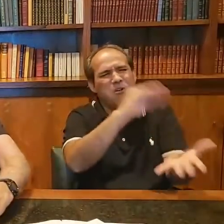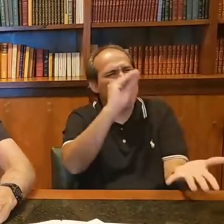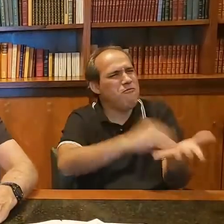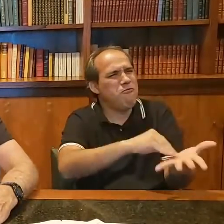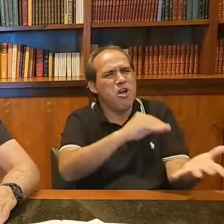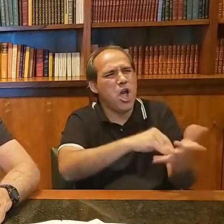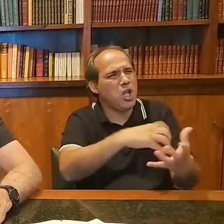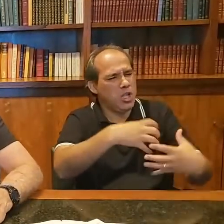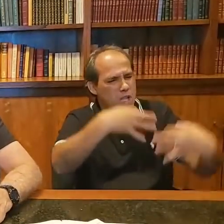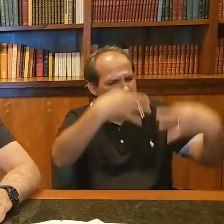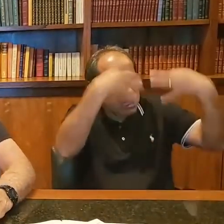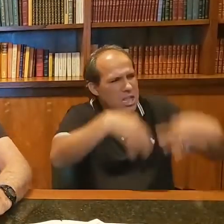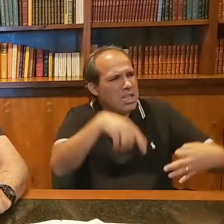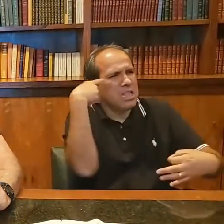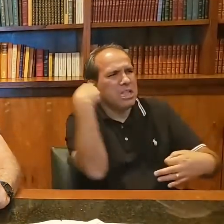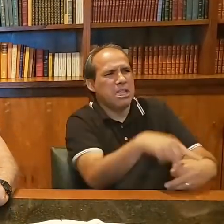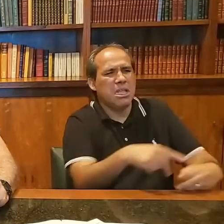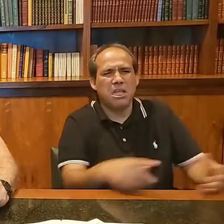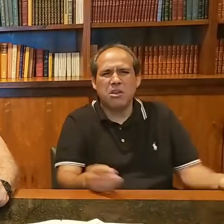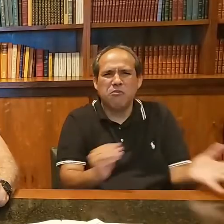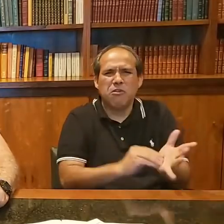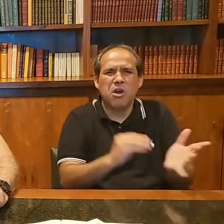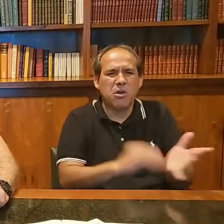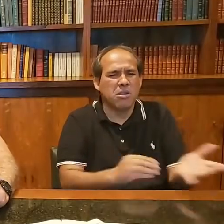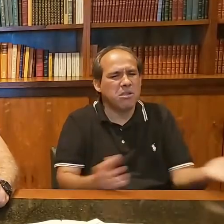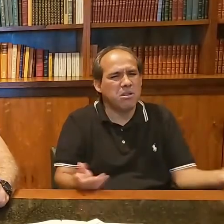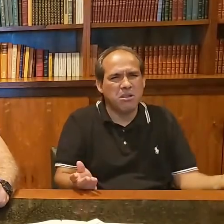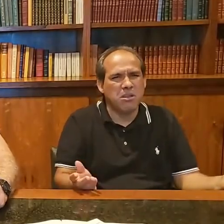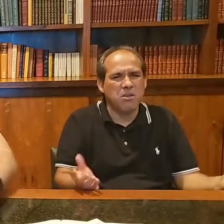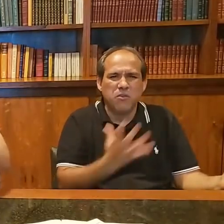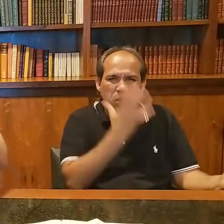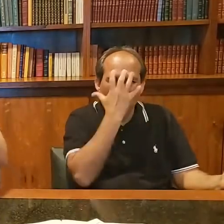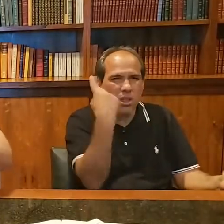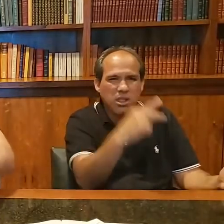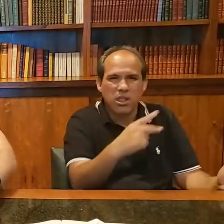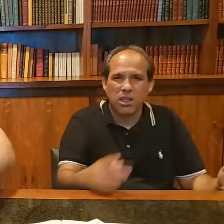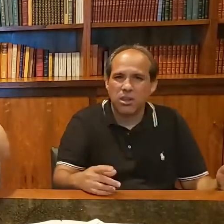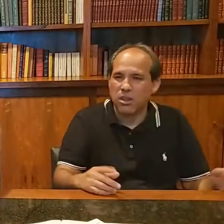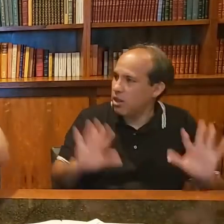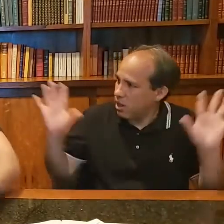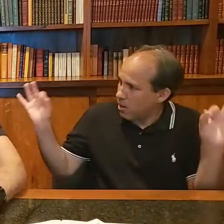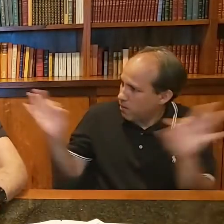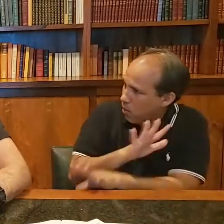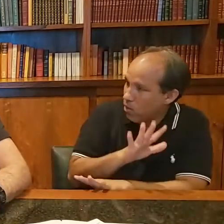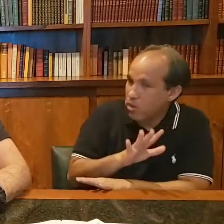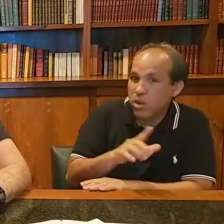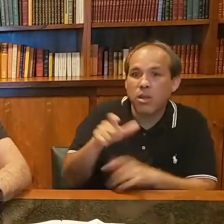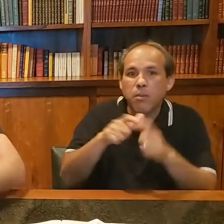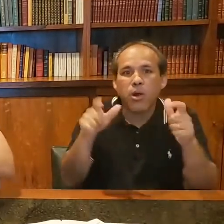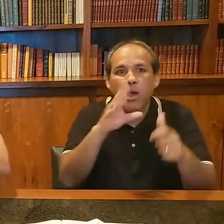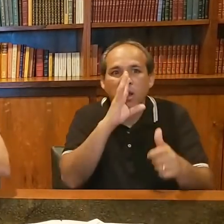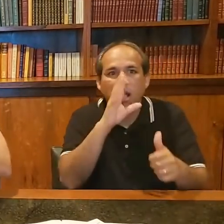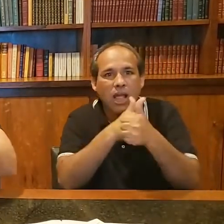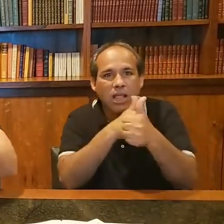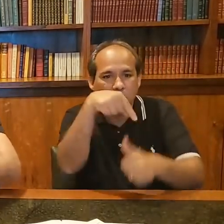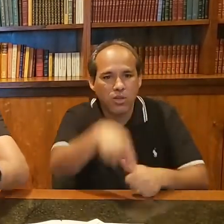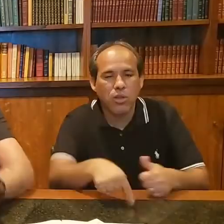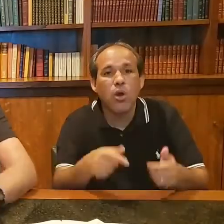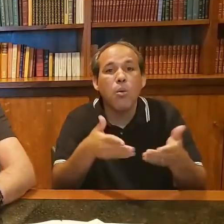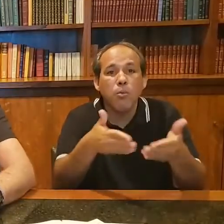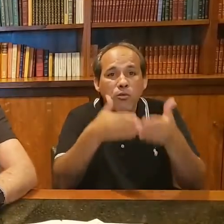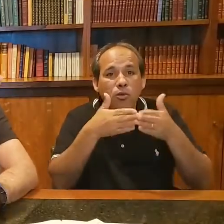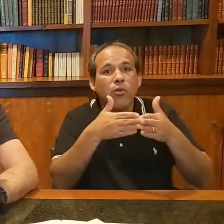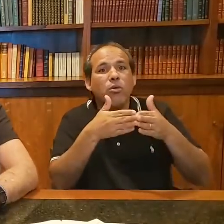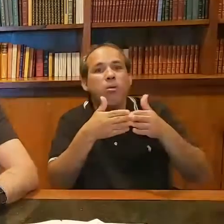para essas pessoas, né? Uma coisa mais, para encerrar, Milton, 10 segundos. Não, já falei tudo. O pessoal que está mexendo aqui, vamos, por favor, aí ligar